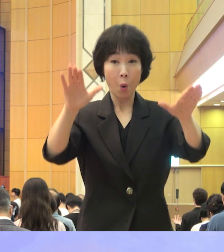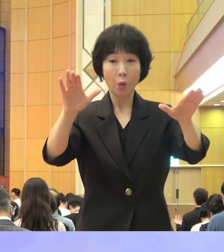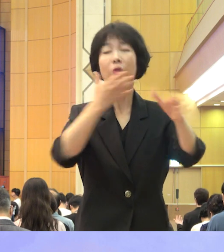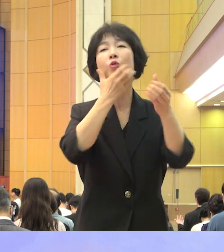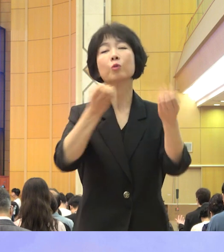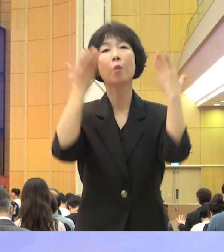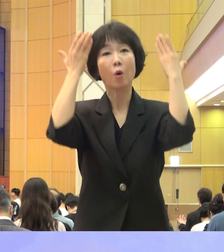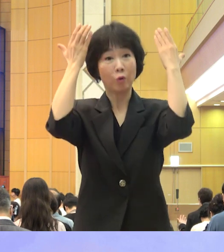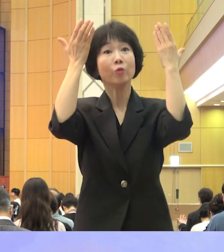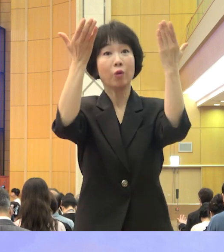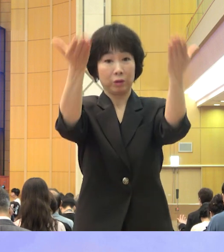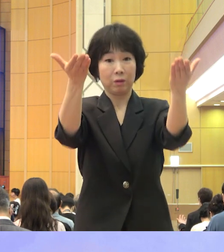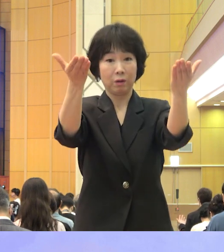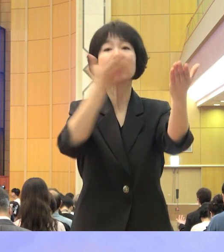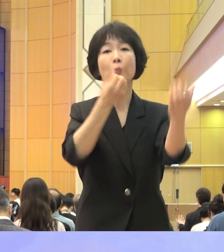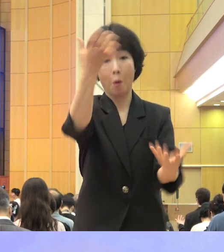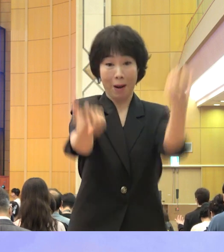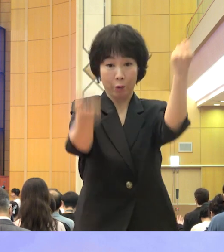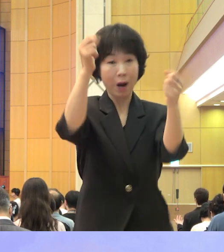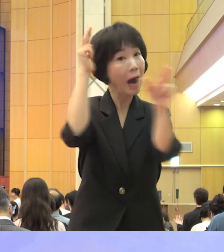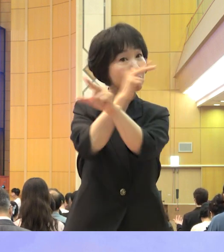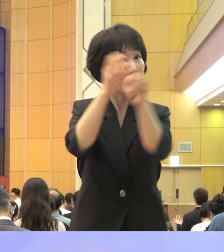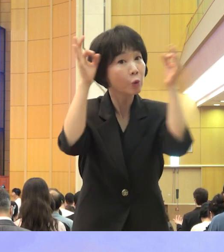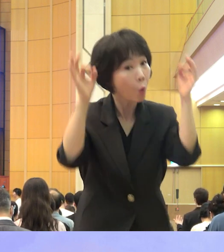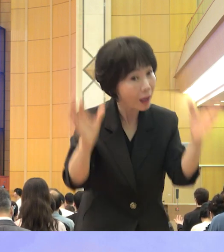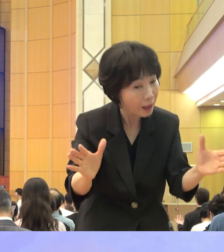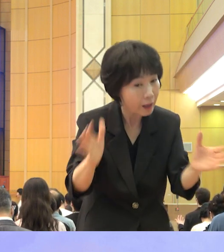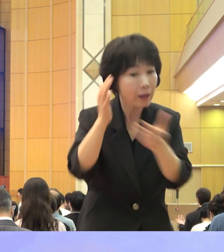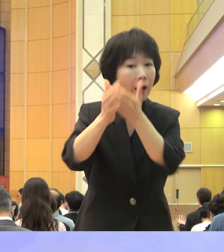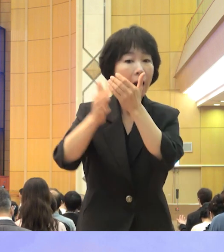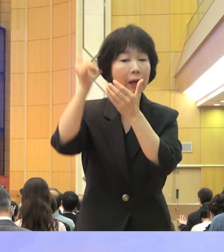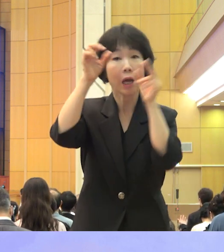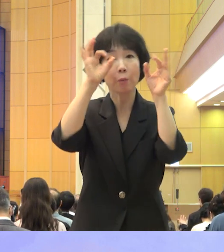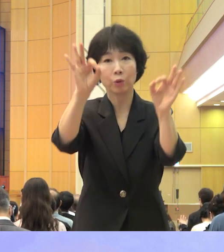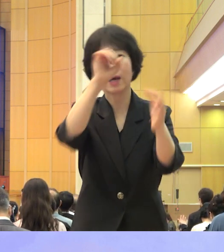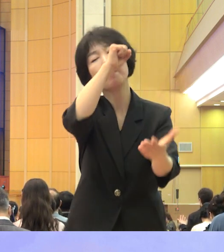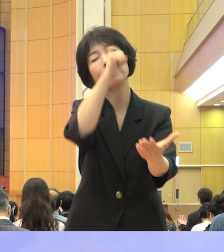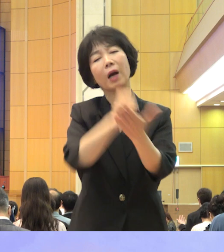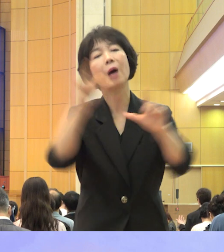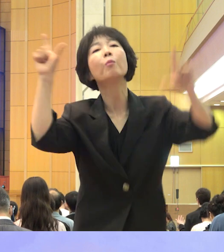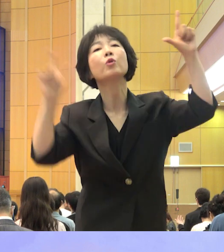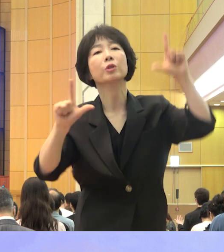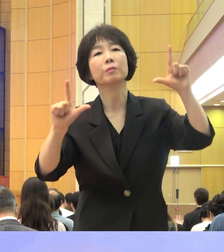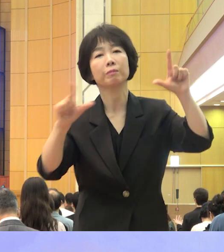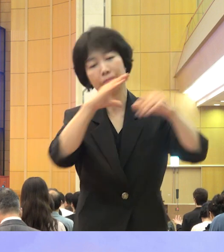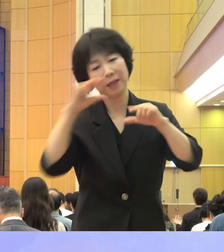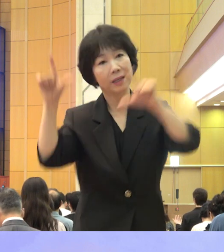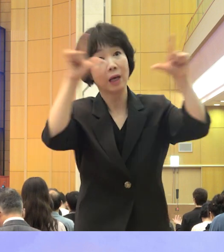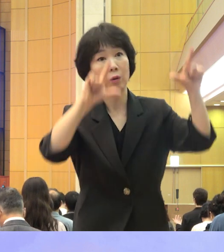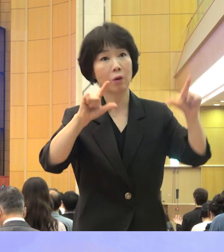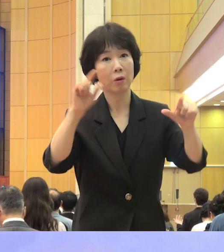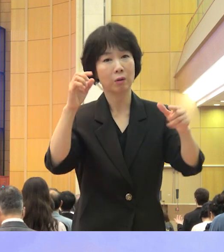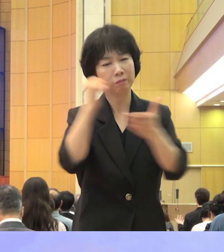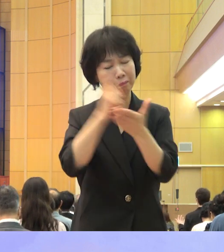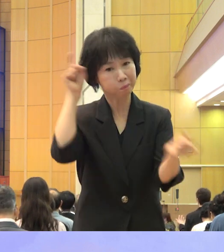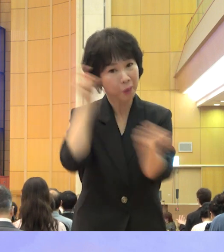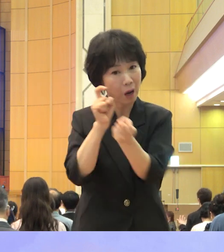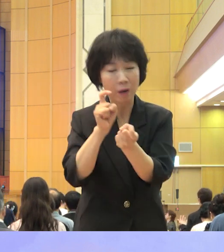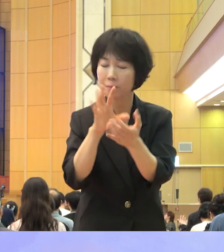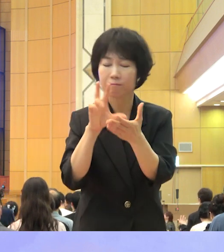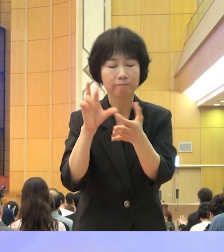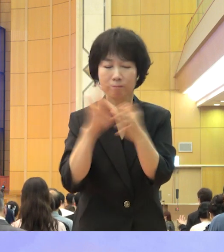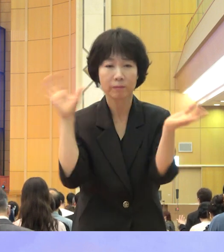오늘 축복받아서 한 주간 동안도 주님 보시기에 좋았더라. 무슨 일을